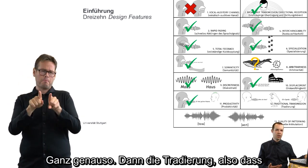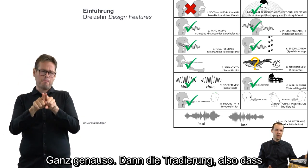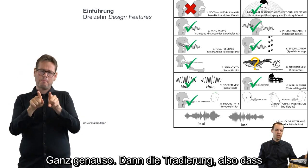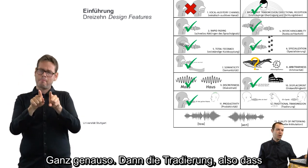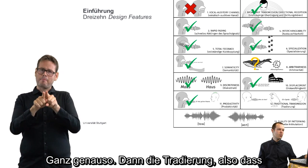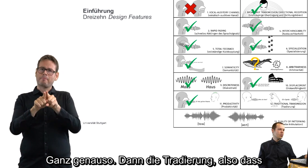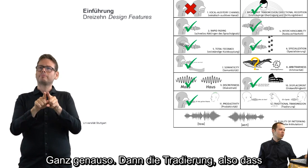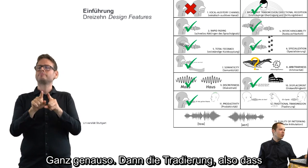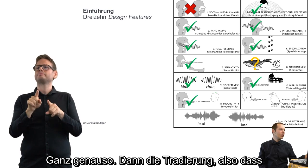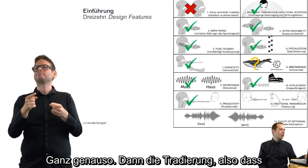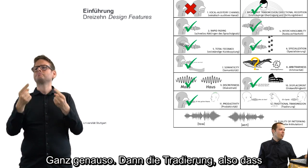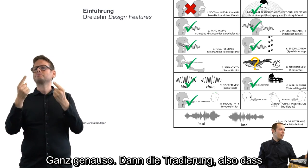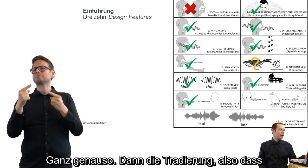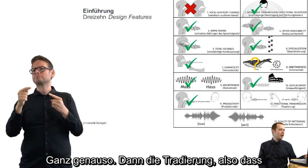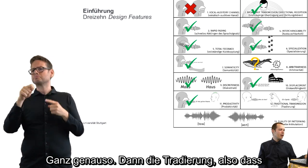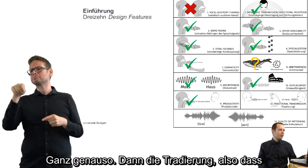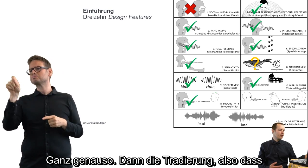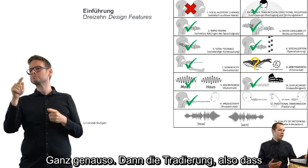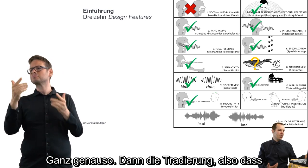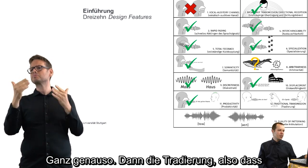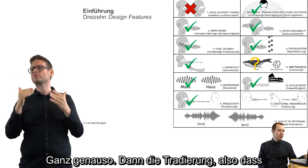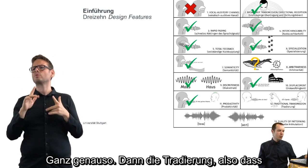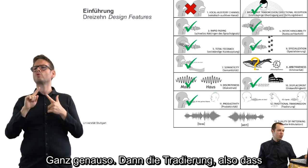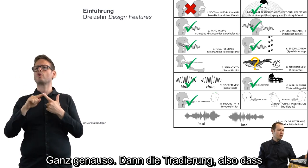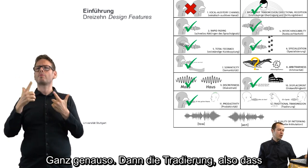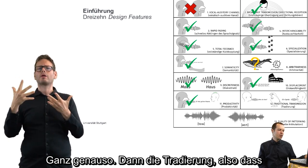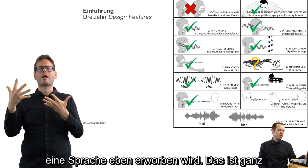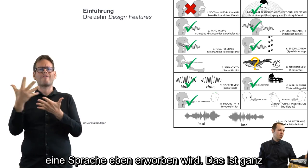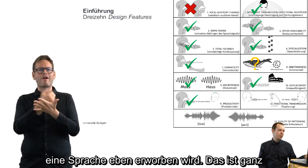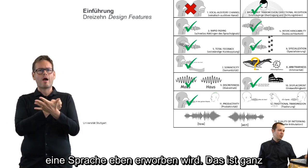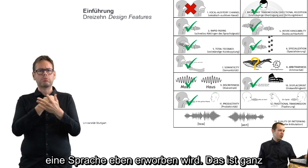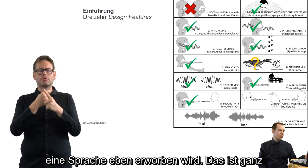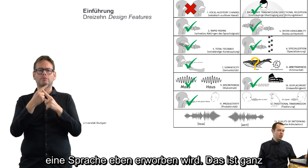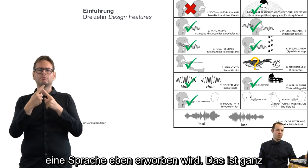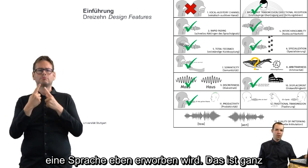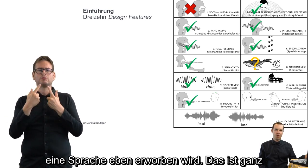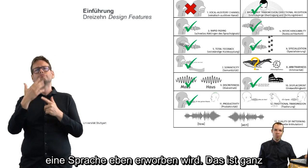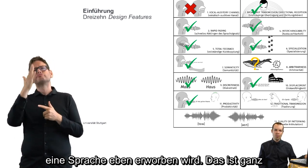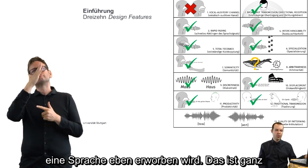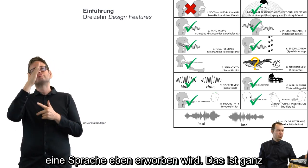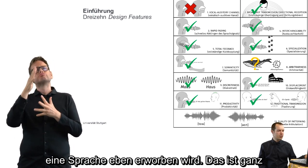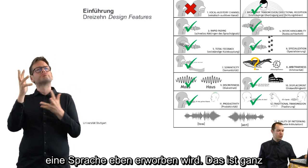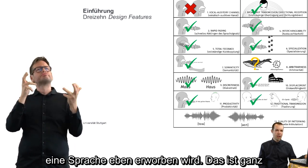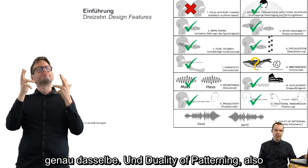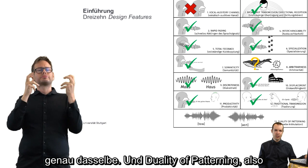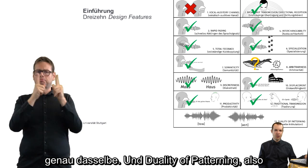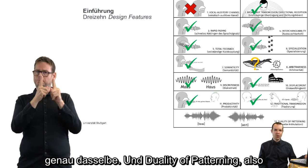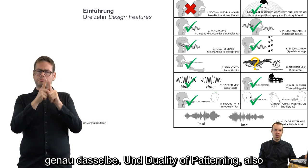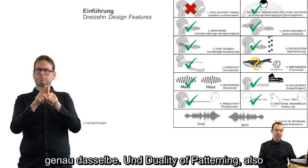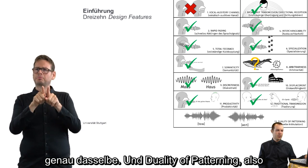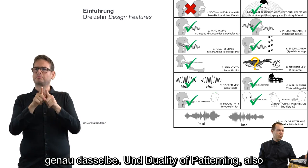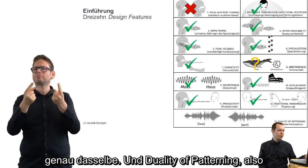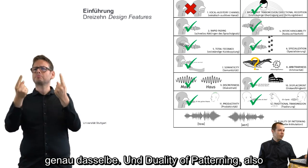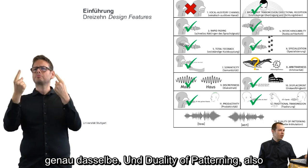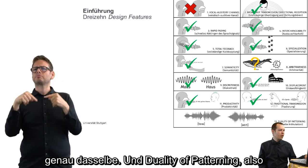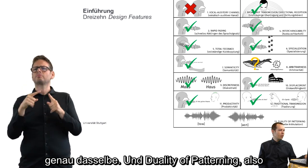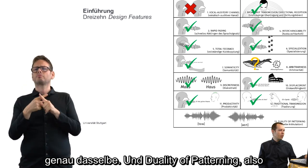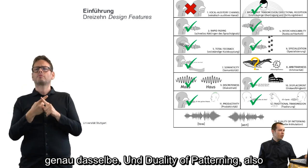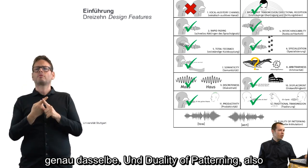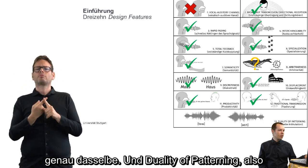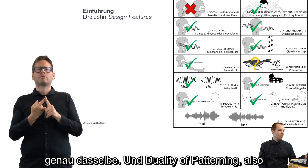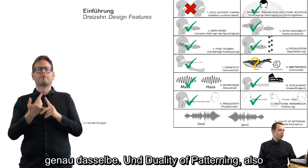verstehen, ganz genauso. Dann die Tradierung, dass das eben erworben wird, das ist ganz genau dasselbe.